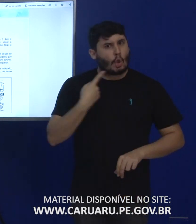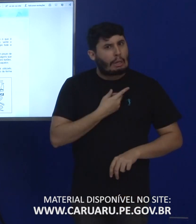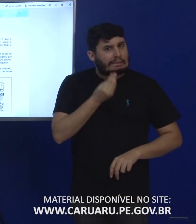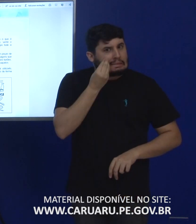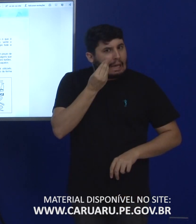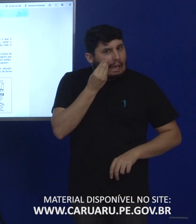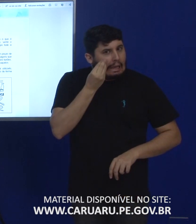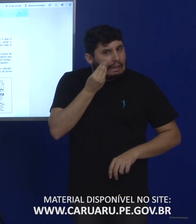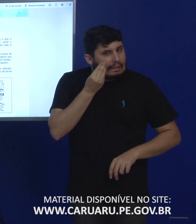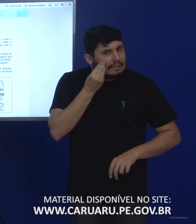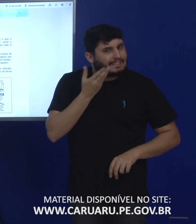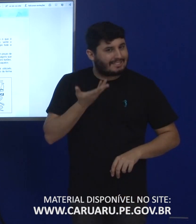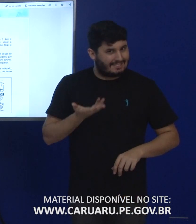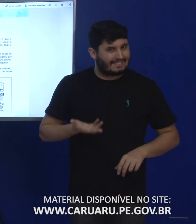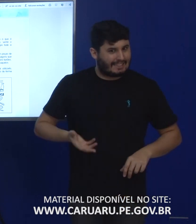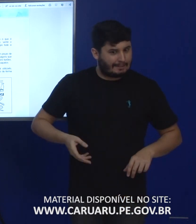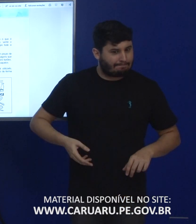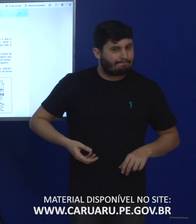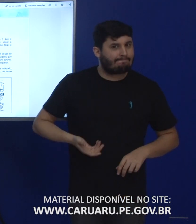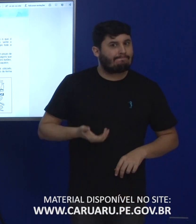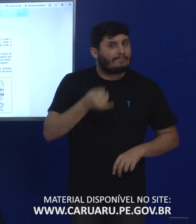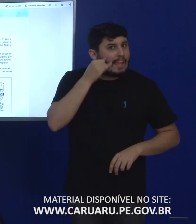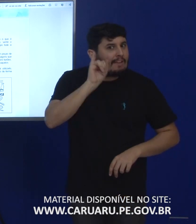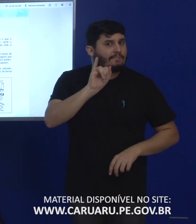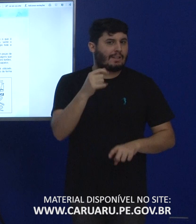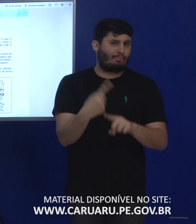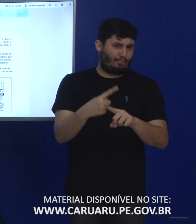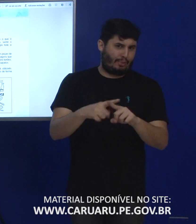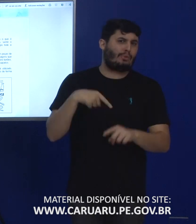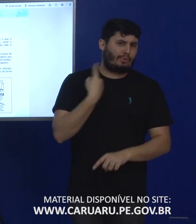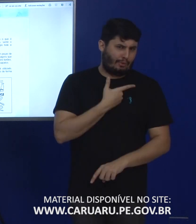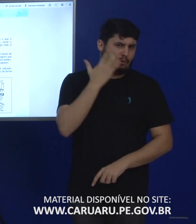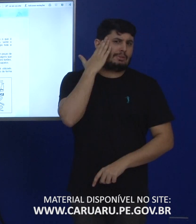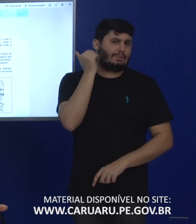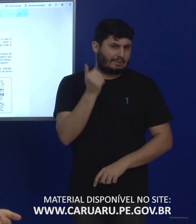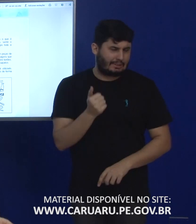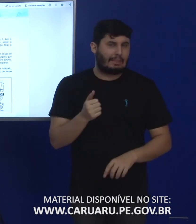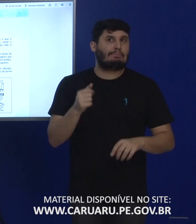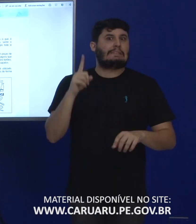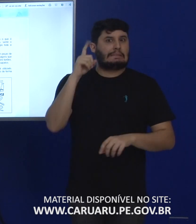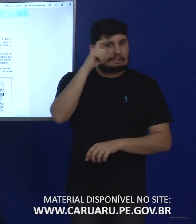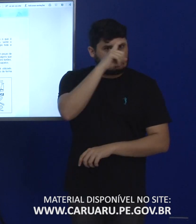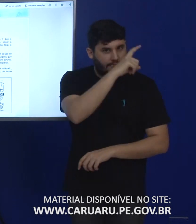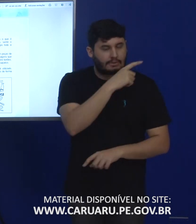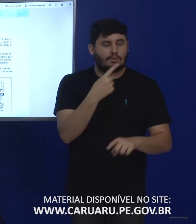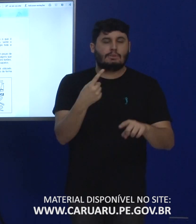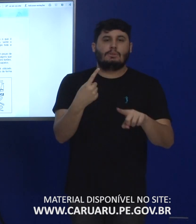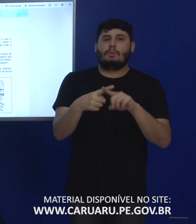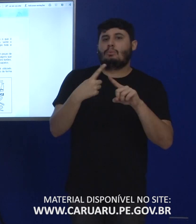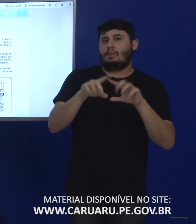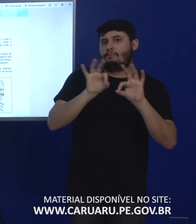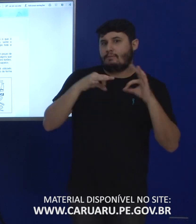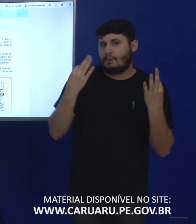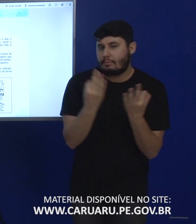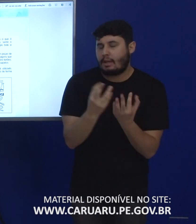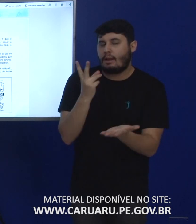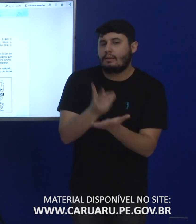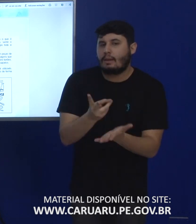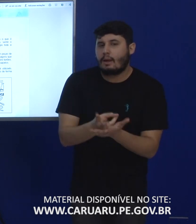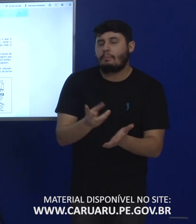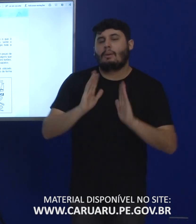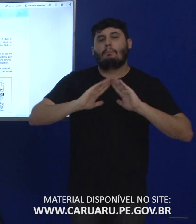um processo que não é fácil, é um processo que muitas famílias ao longo do ano inteiro pedem a nossa ajuda e que